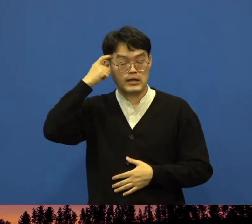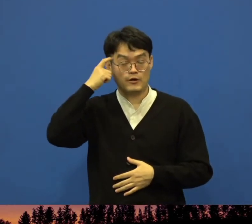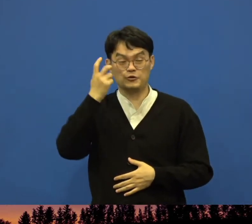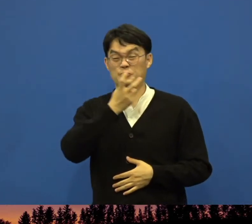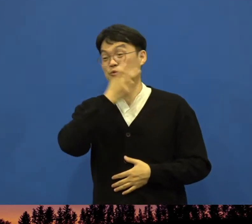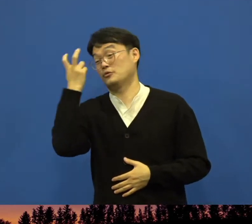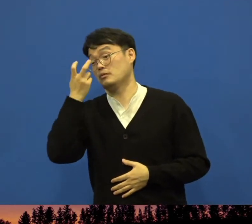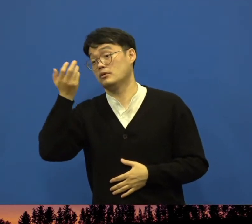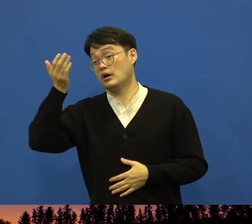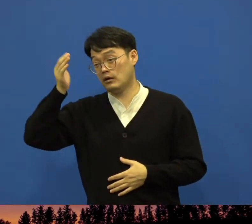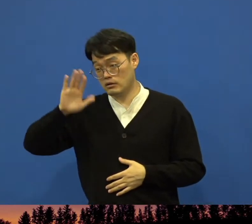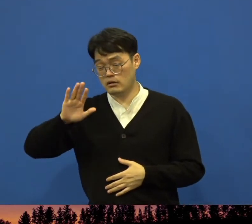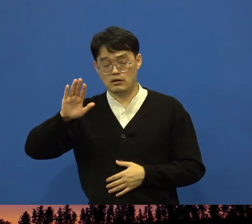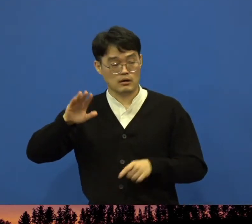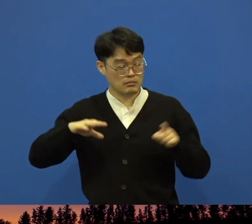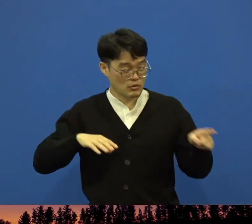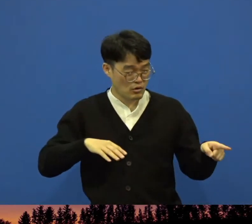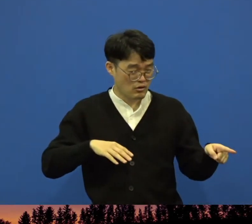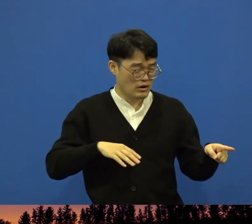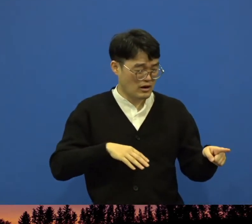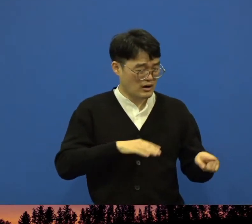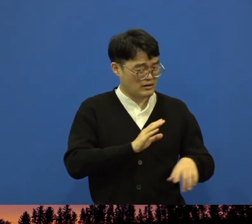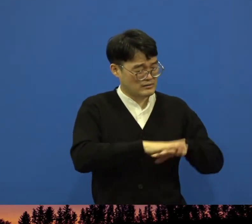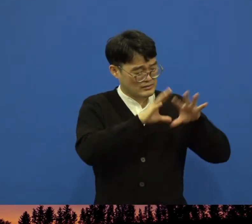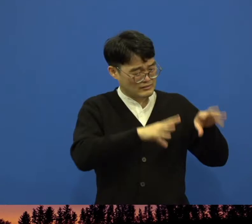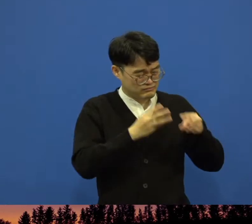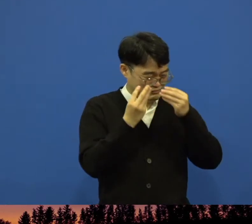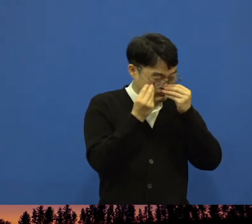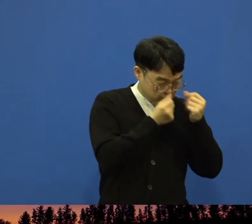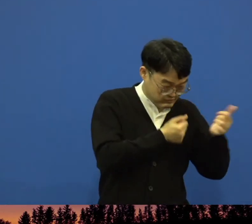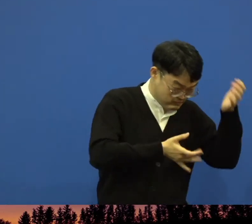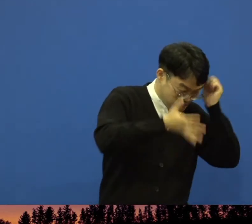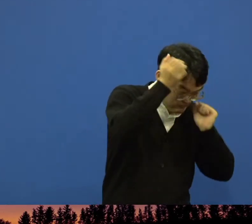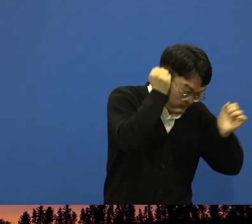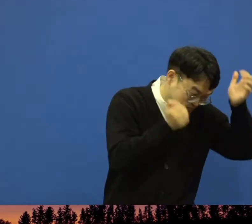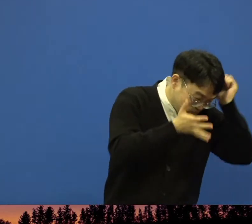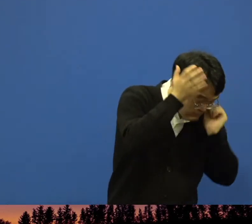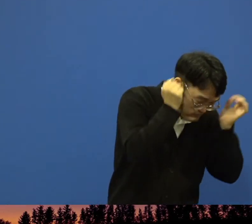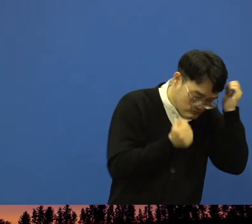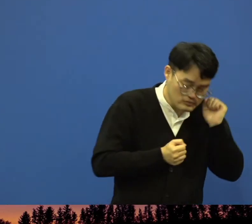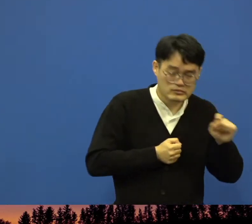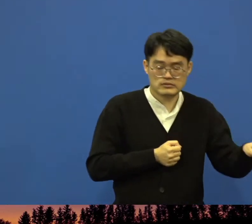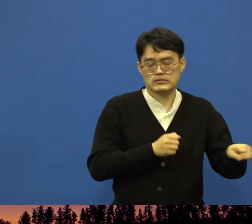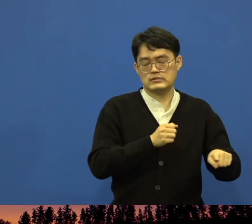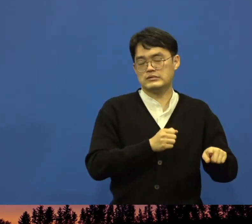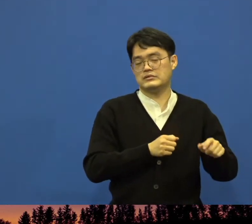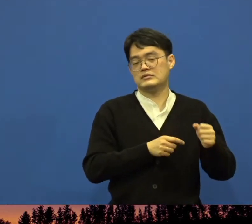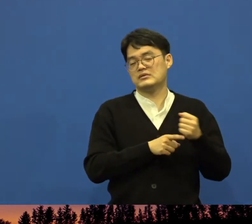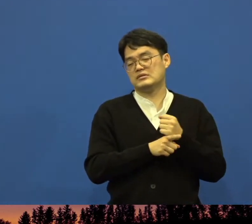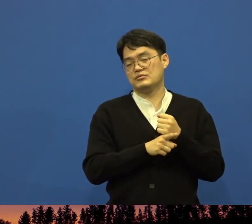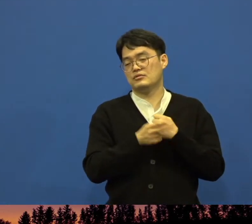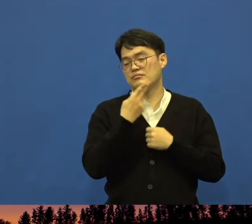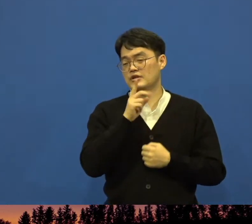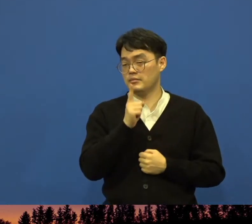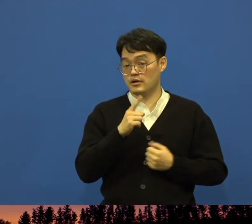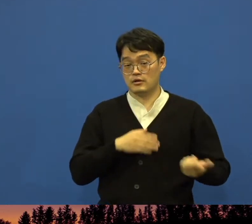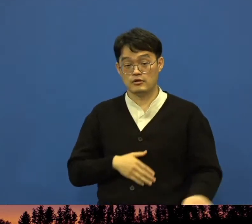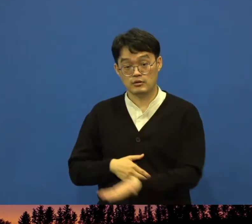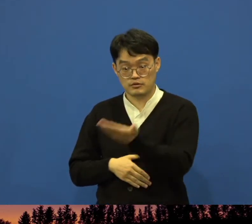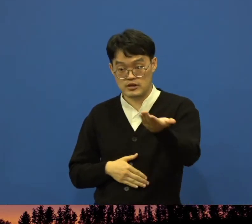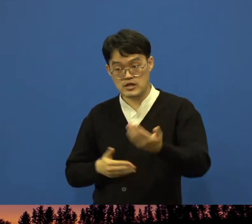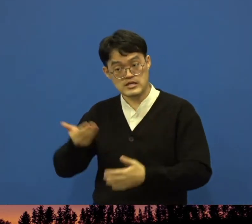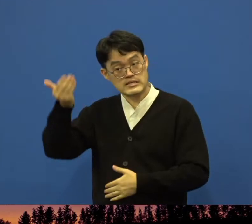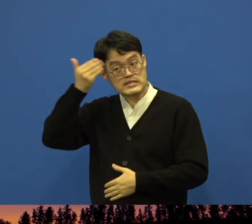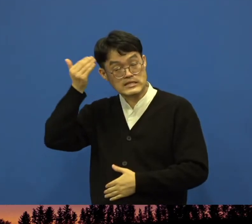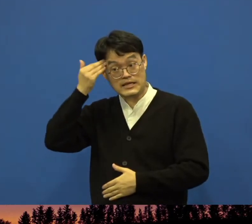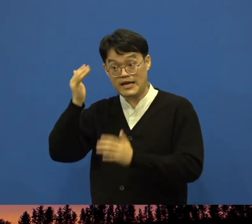쓸모가 없는 거예요. 지혜와 지식이 쓸모가 없는 거예요, 여러분. 그래서 식자우한이라는 말을 쓰잖아요. 식자우한.